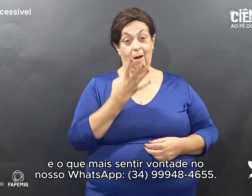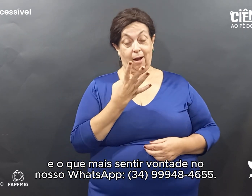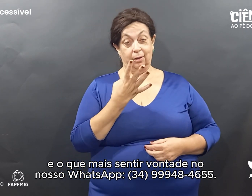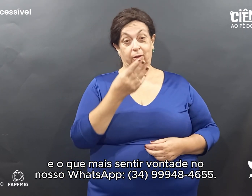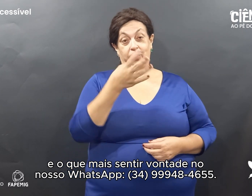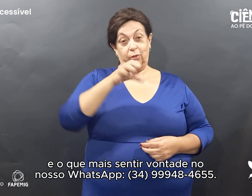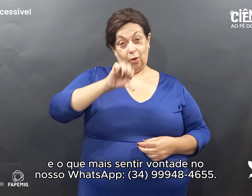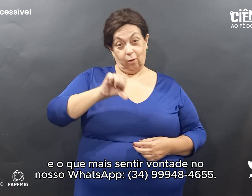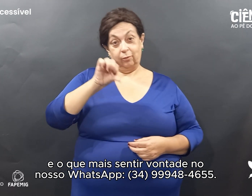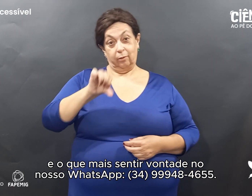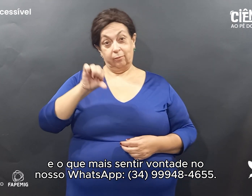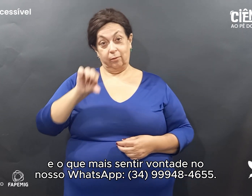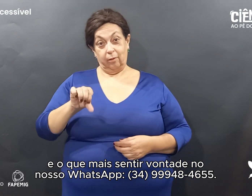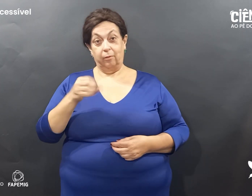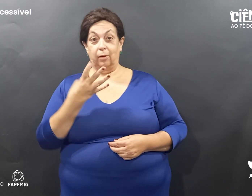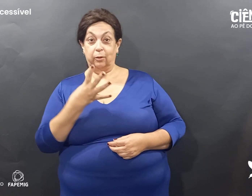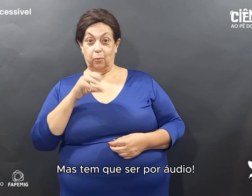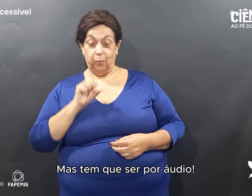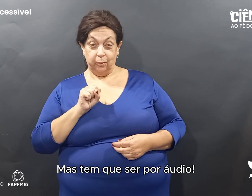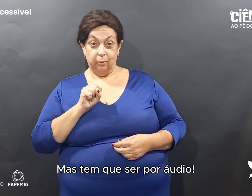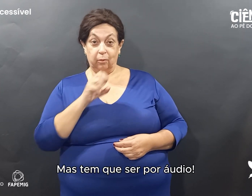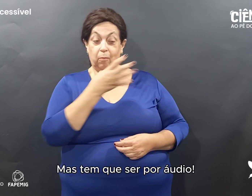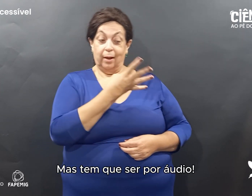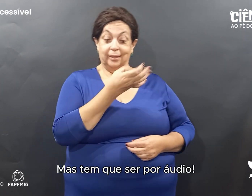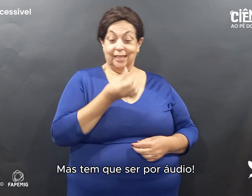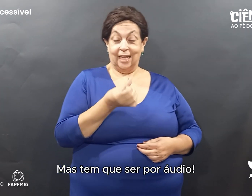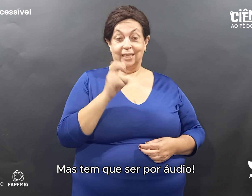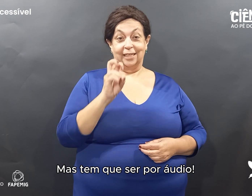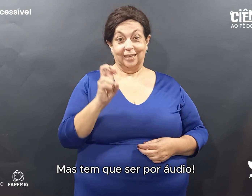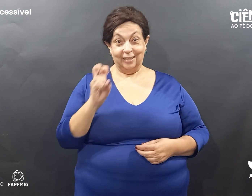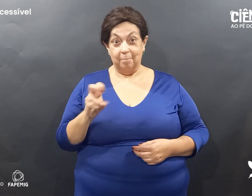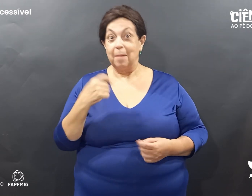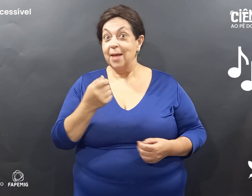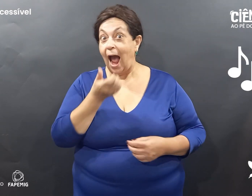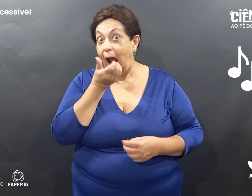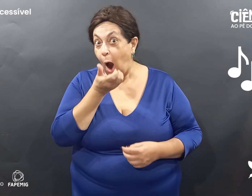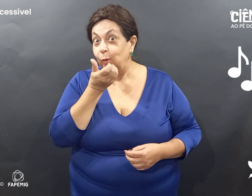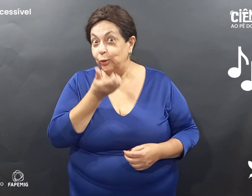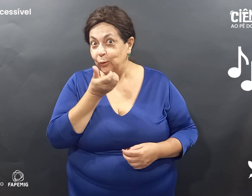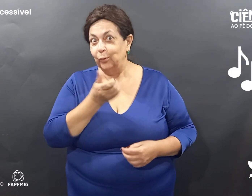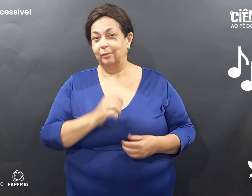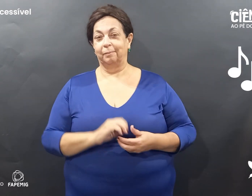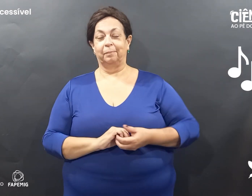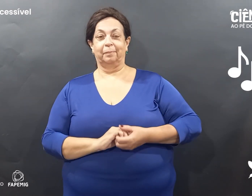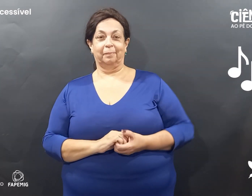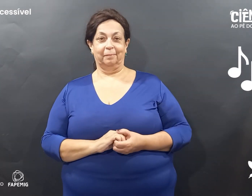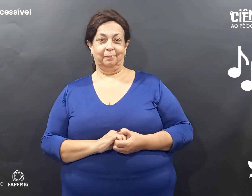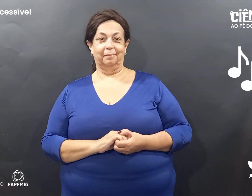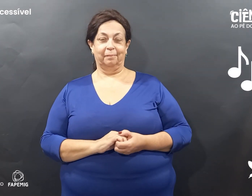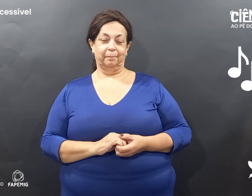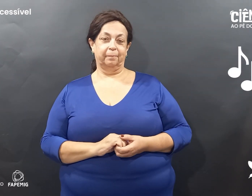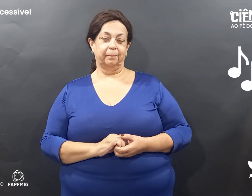99948 4655. Mas tem que ser por áudio.